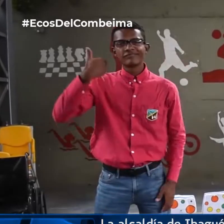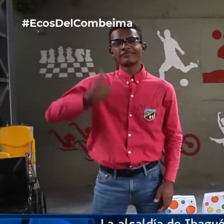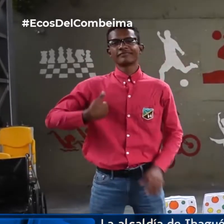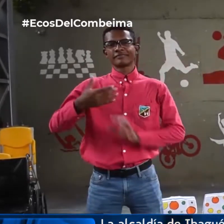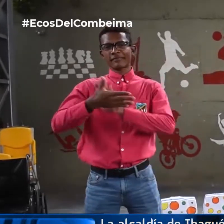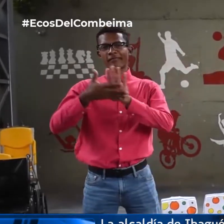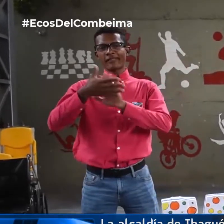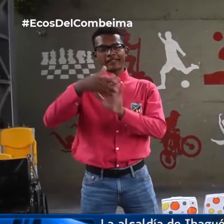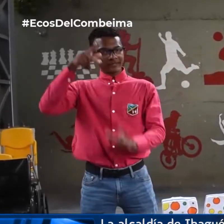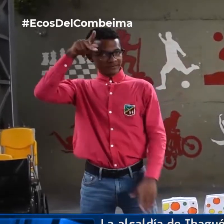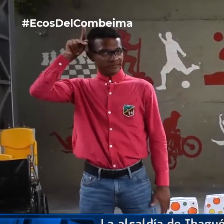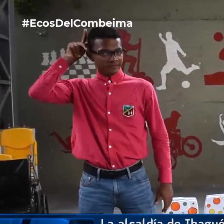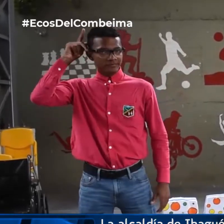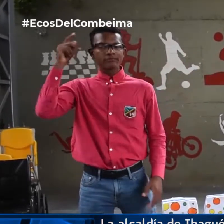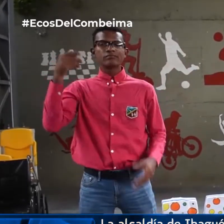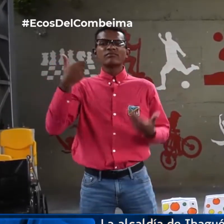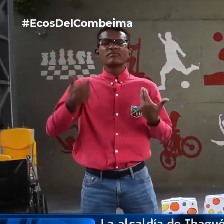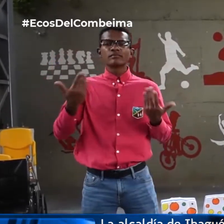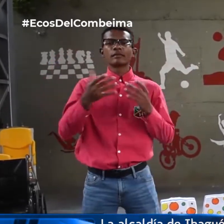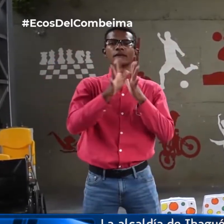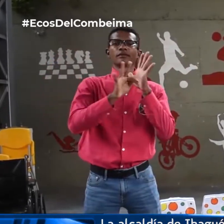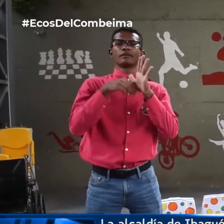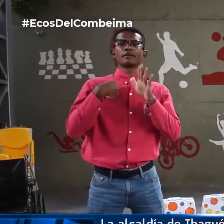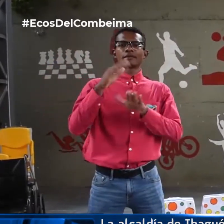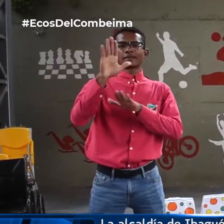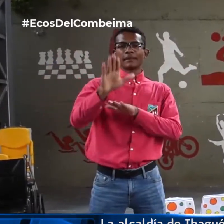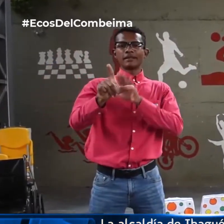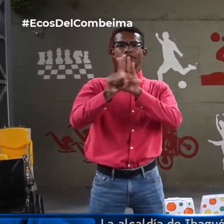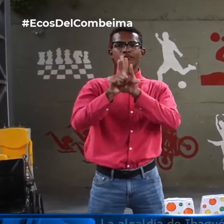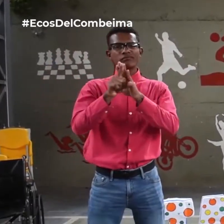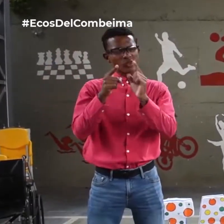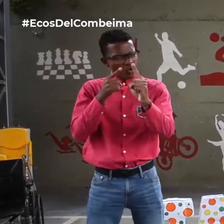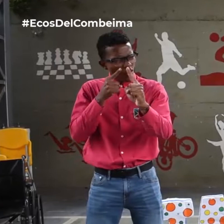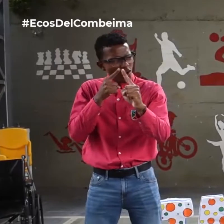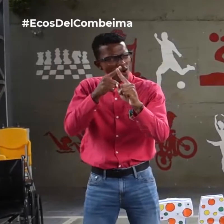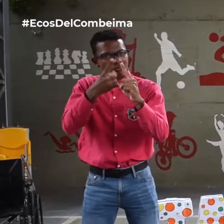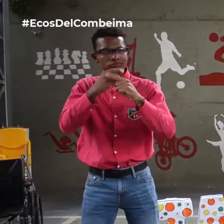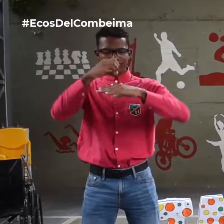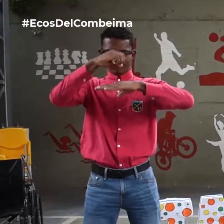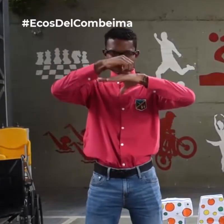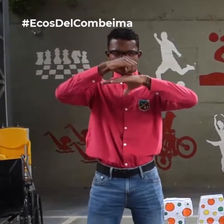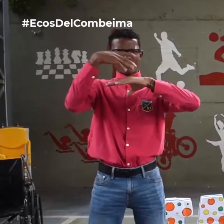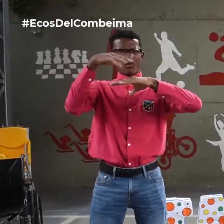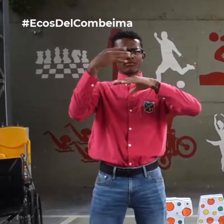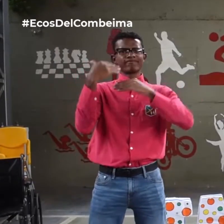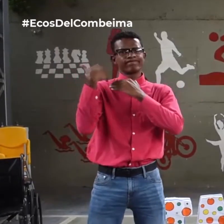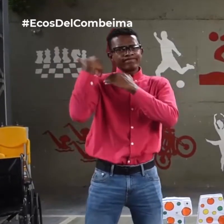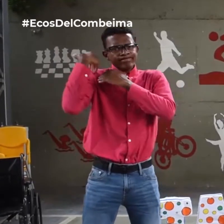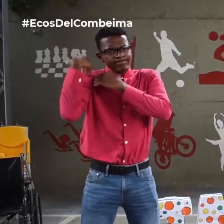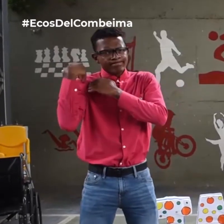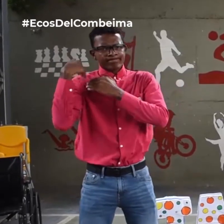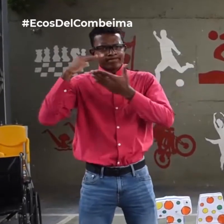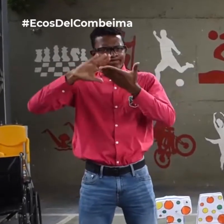Hola, hola, me presento. Esta es mi seña con la que me identifico. Soy representante legal de Azortol. Lo hacemos con el objetivo de